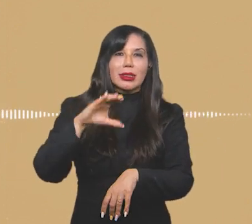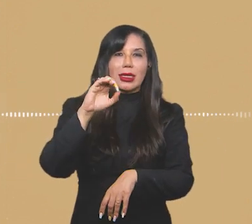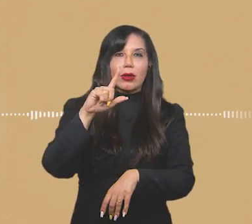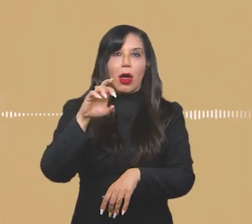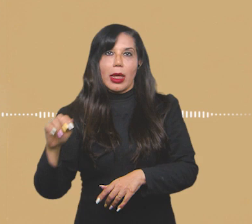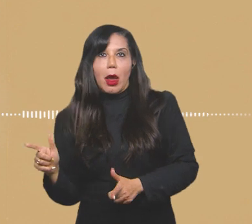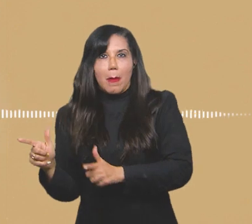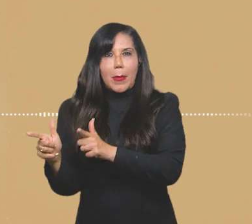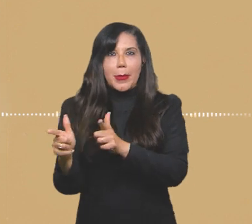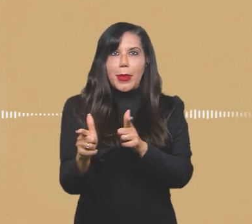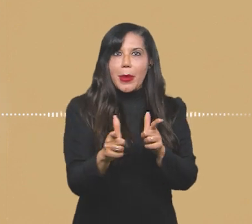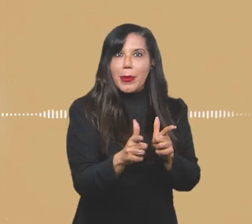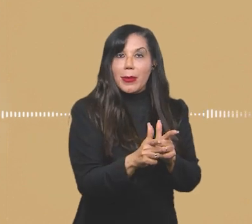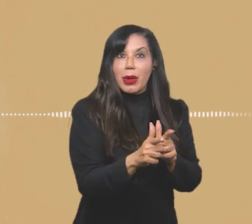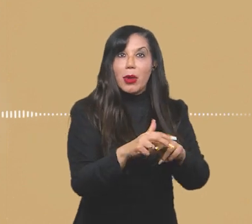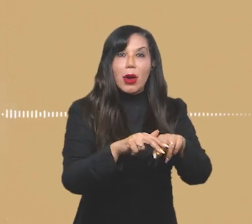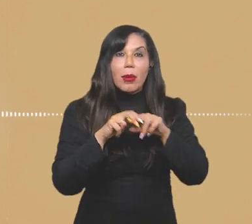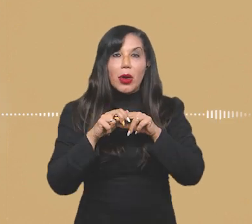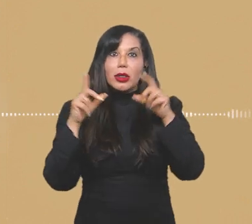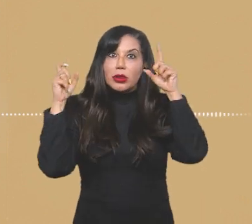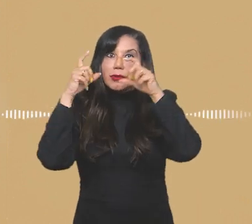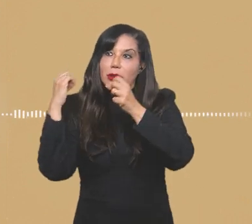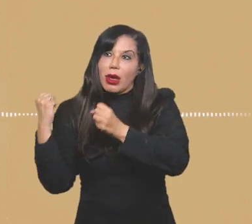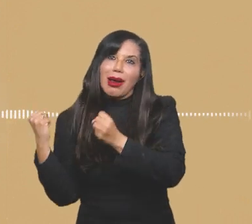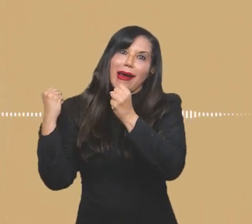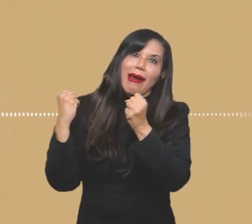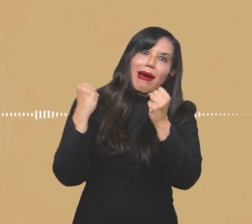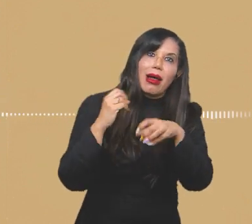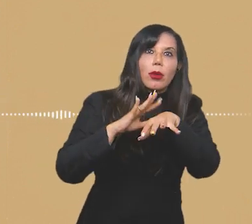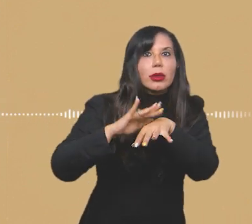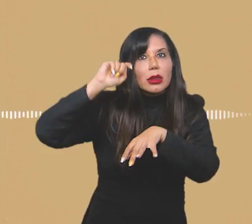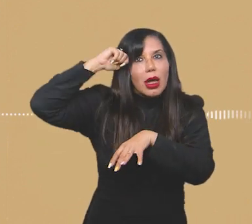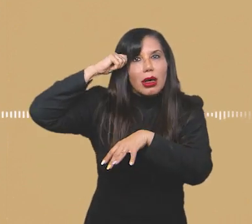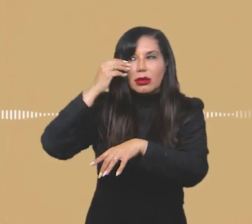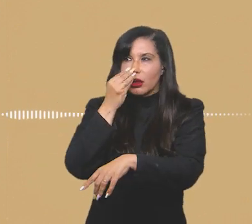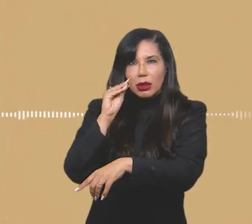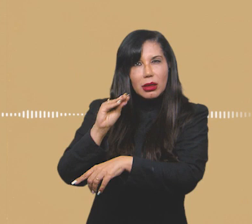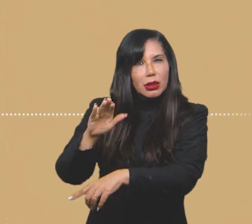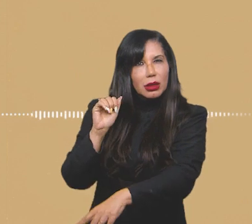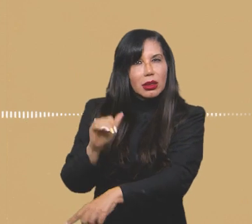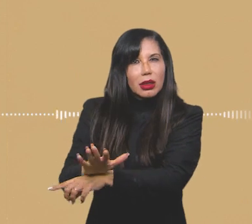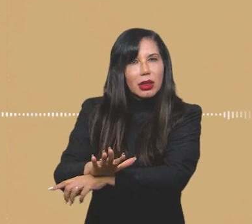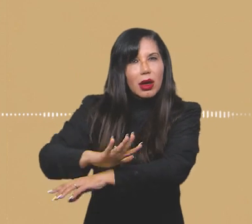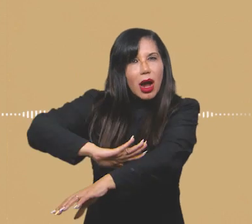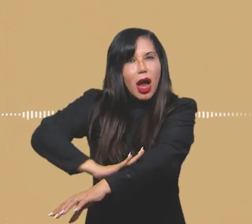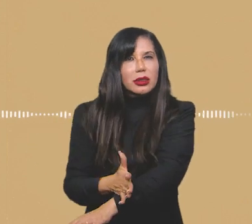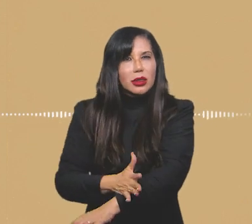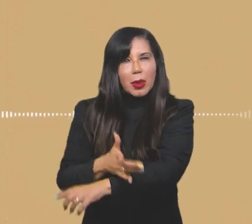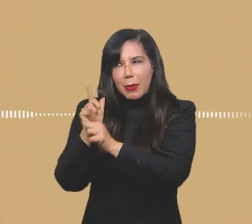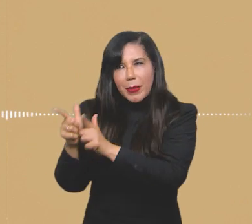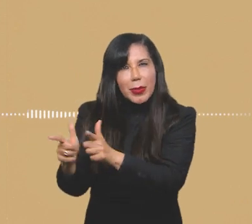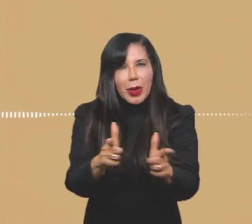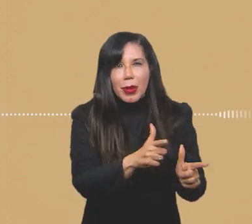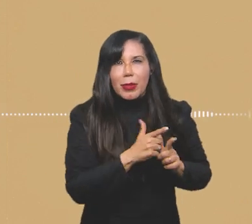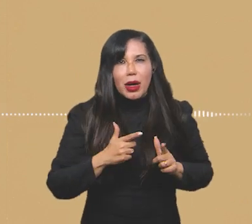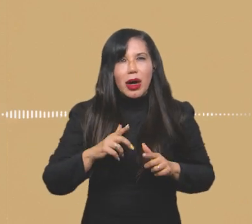foram executados pelo pelotão, por causa da dificuldade de carregar os doentes. Um fato que ilustra bem o racismo